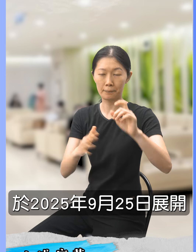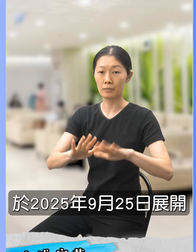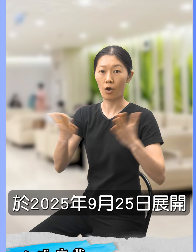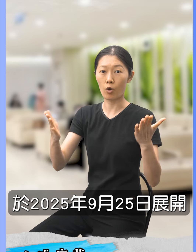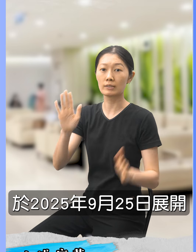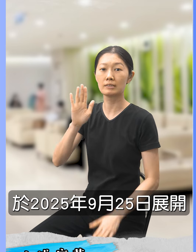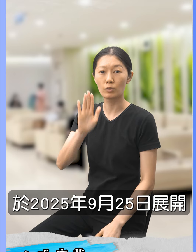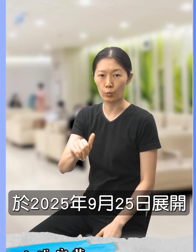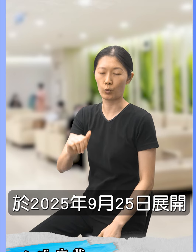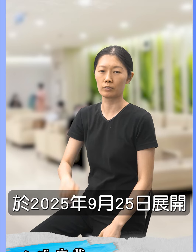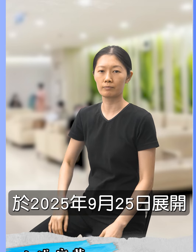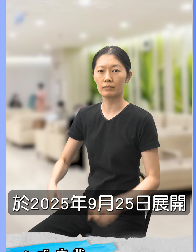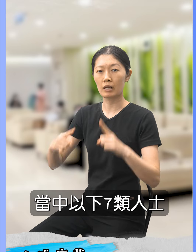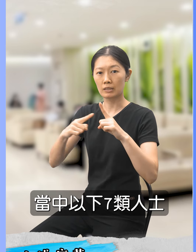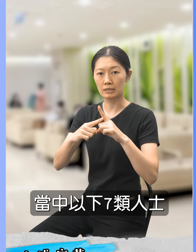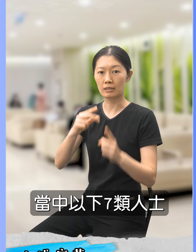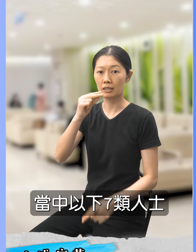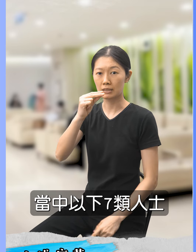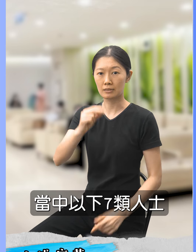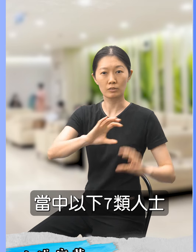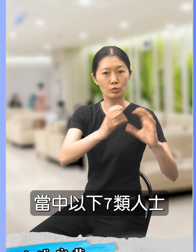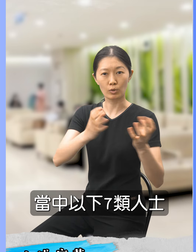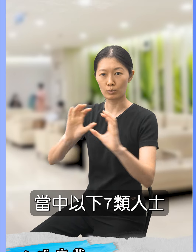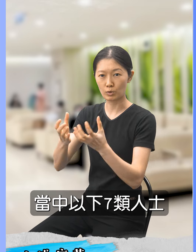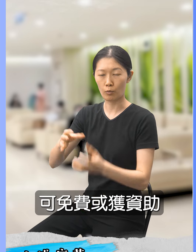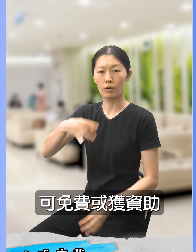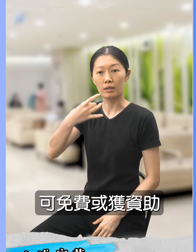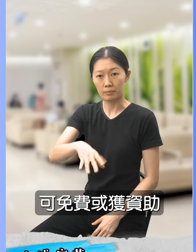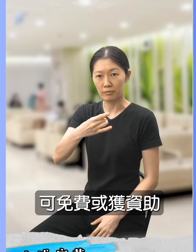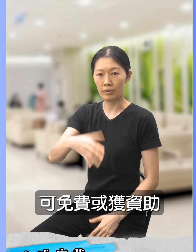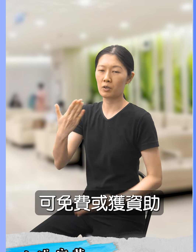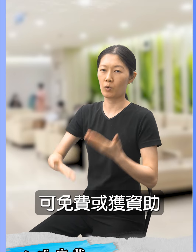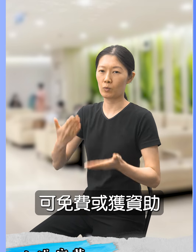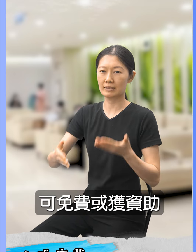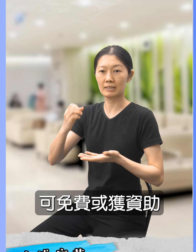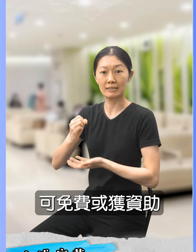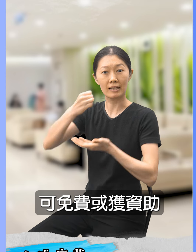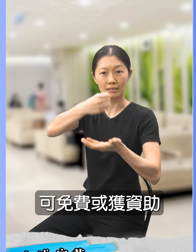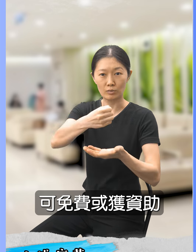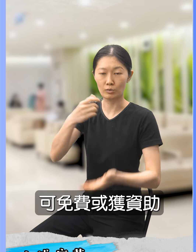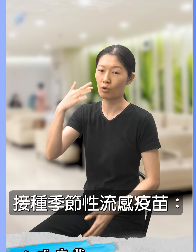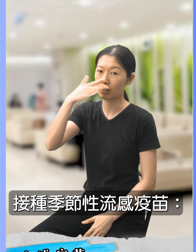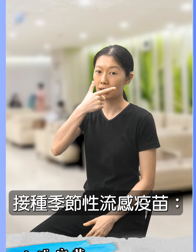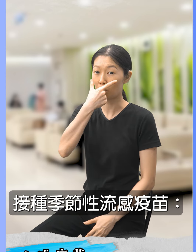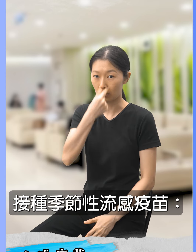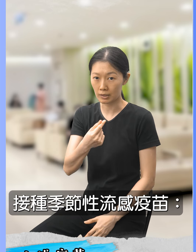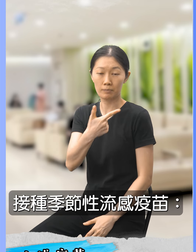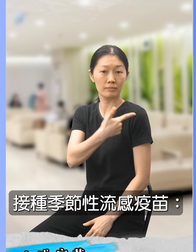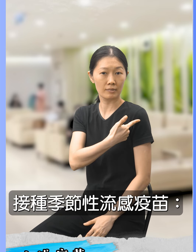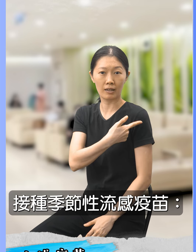開。當中以下7類人士可免費或獲資助接種季節性流